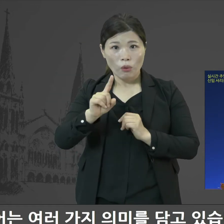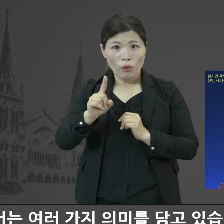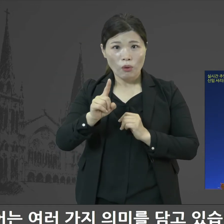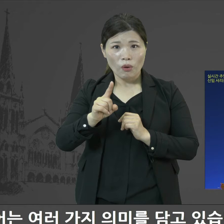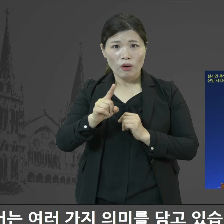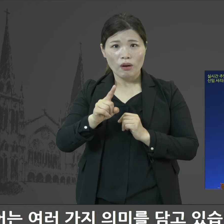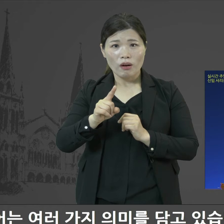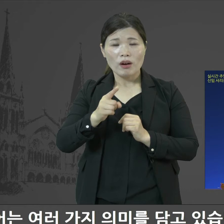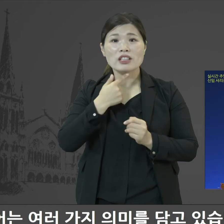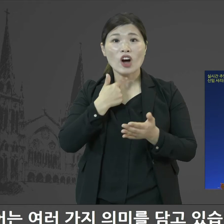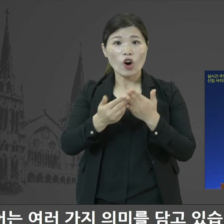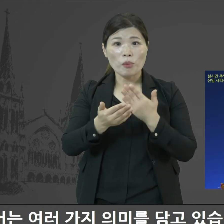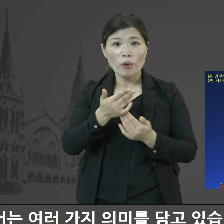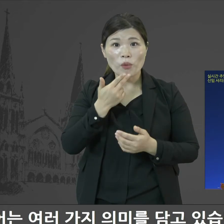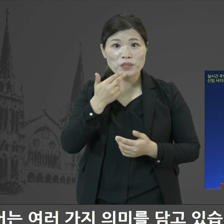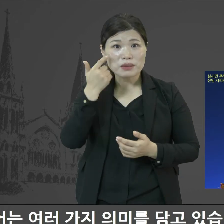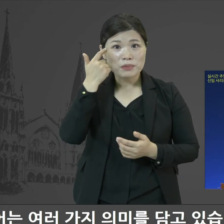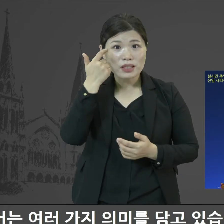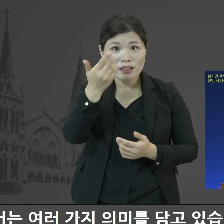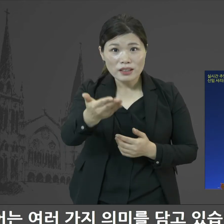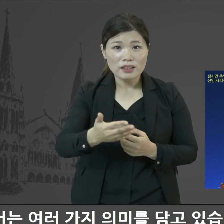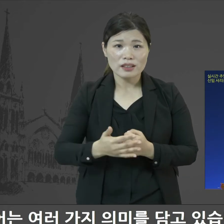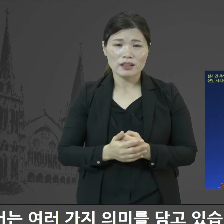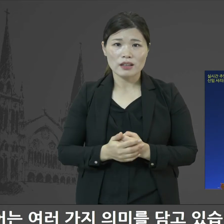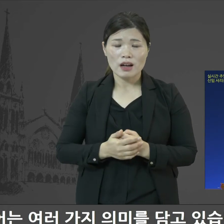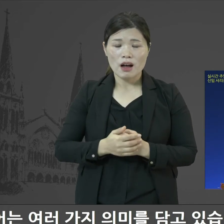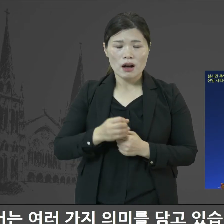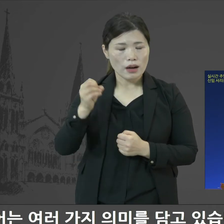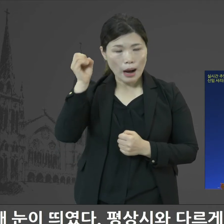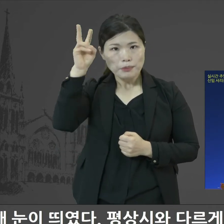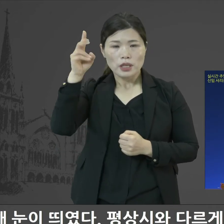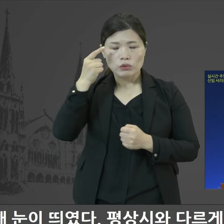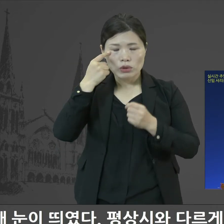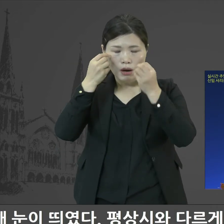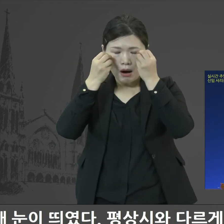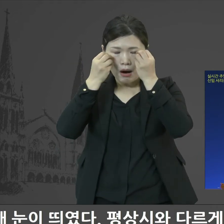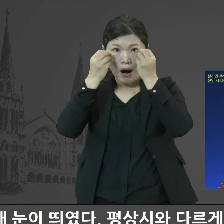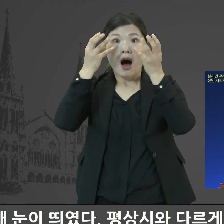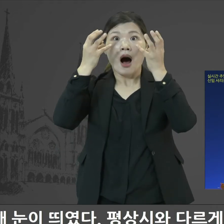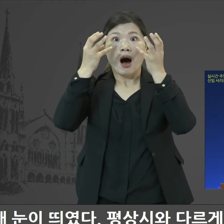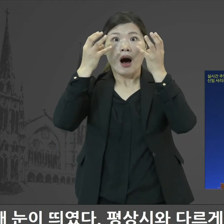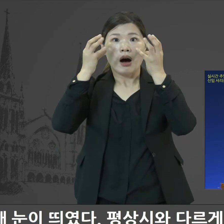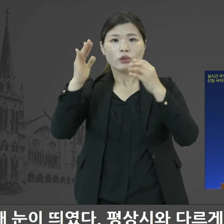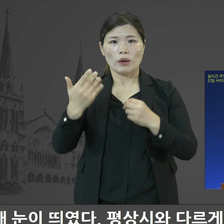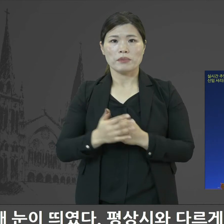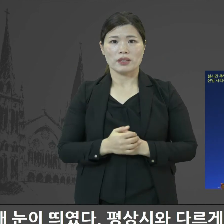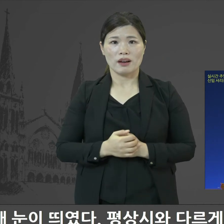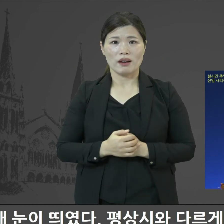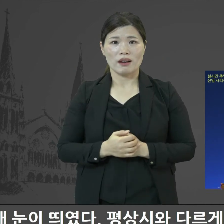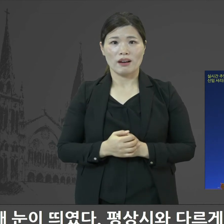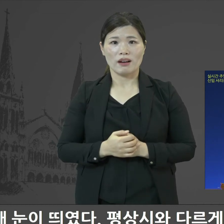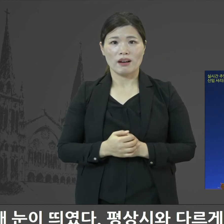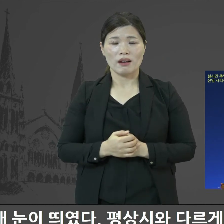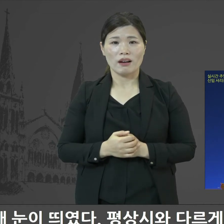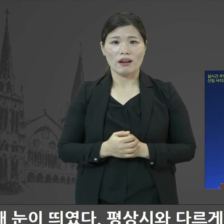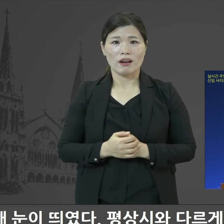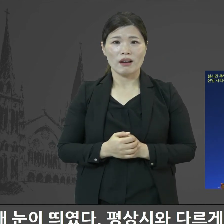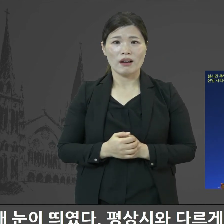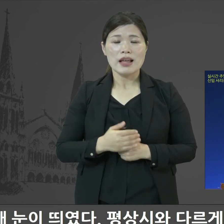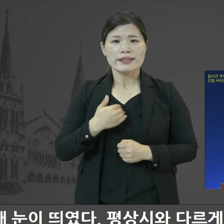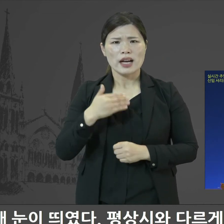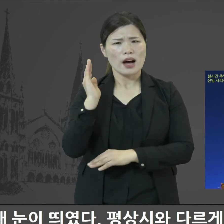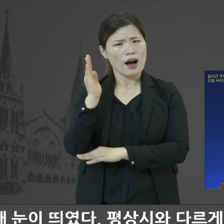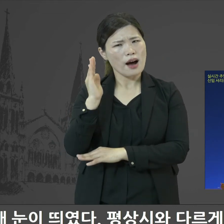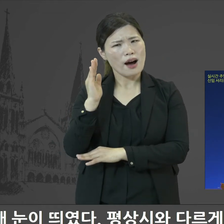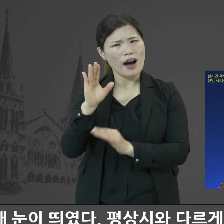경험을 별로 못 해보신 것 같은데, 눈이 띄어집니다. 눈이 띄어져요, 여러분. 눈을 감고 있으면 말씀 잘 들리지 않습니다. 제가 설교를